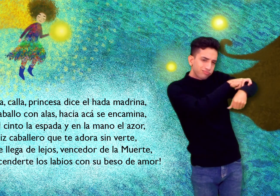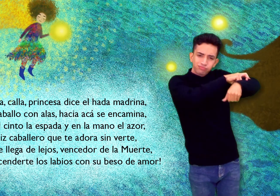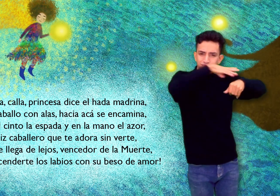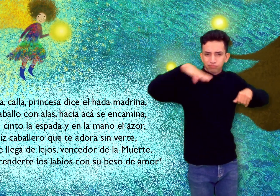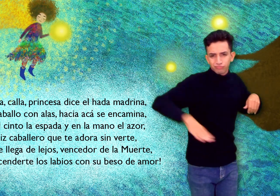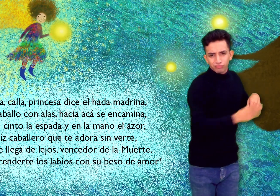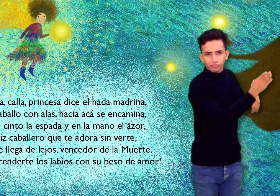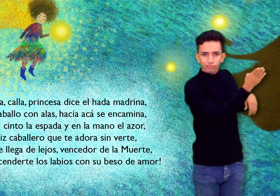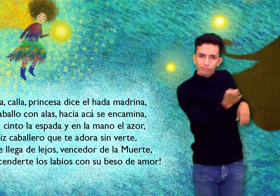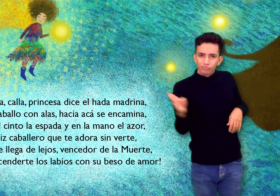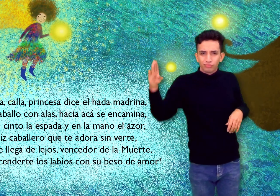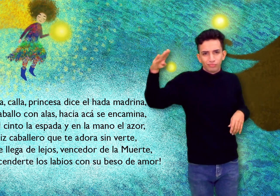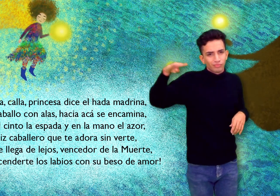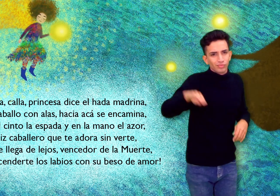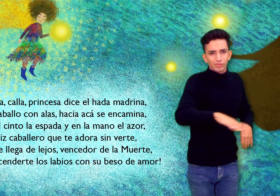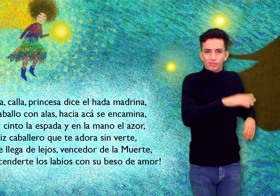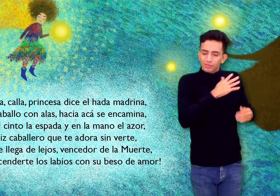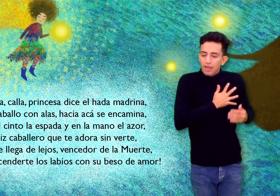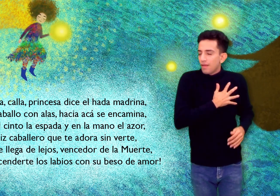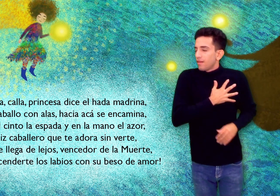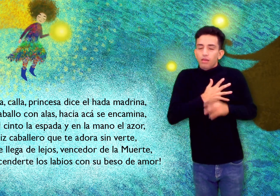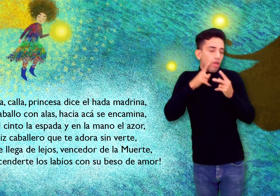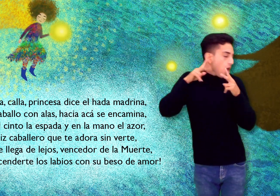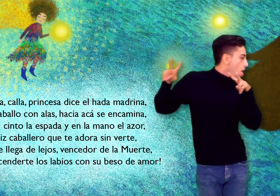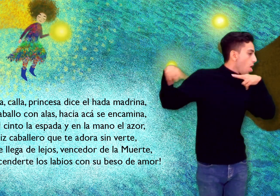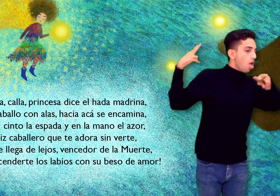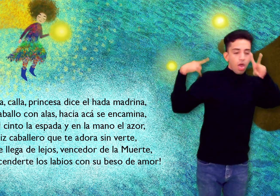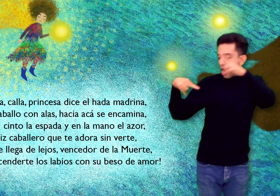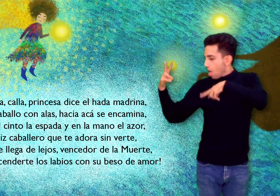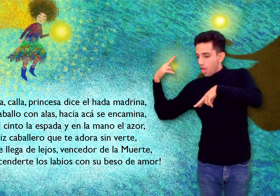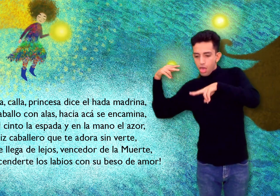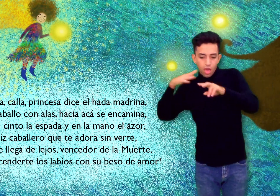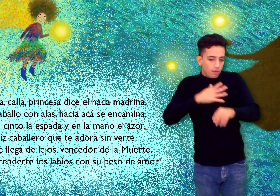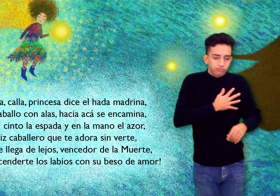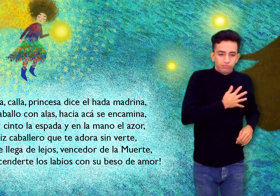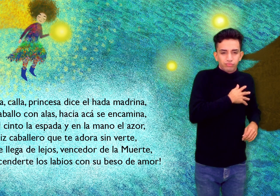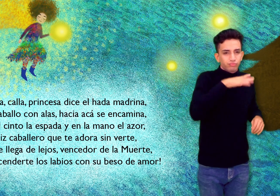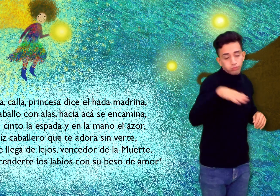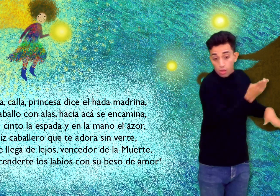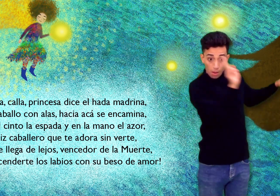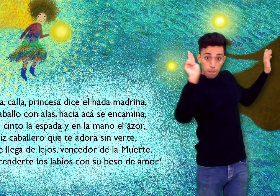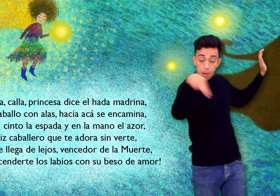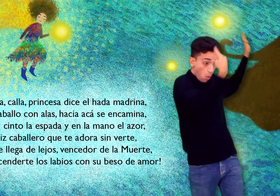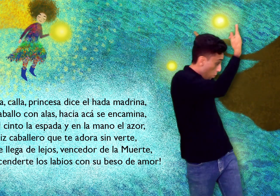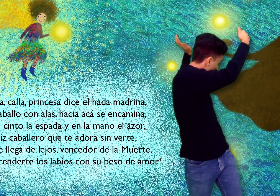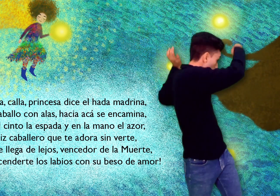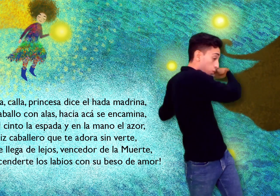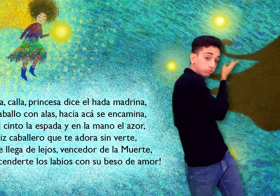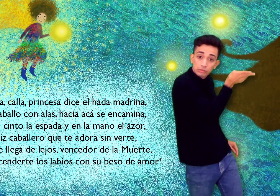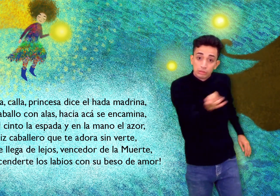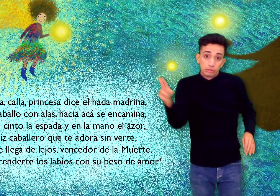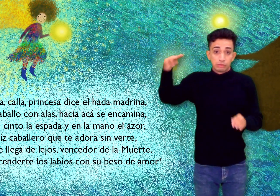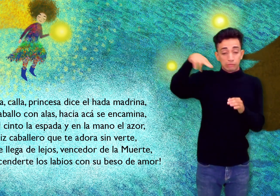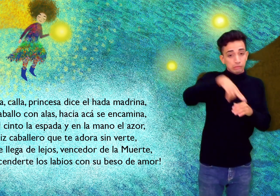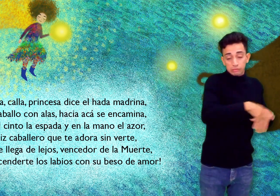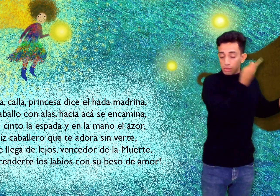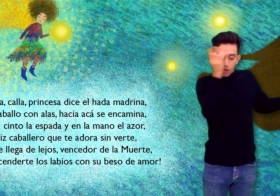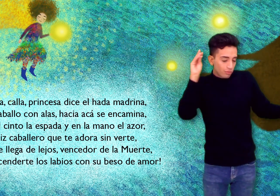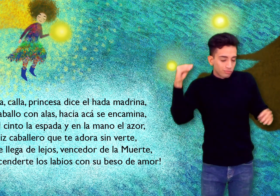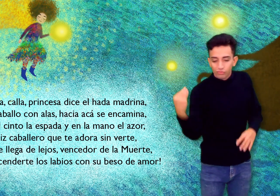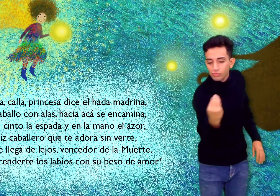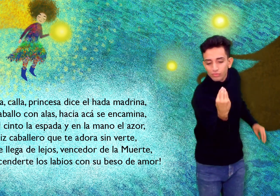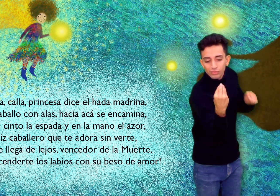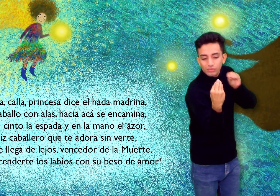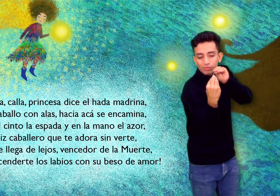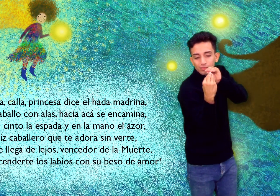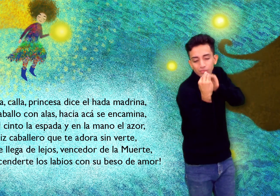cinto la espada y en la mano el azor, el feliz caballero que te adora sin verte y que llega de lejos vencedor